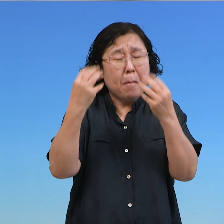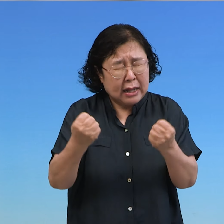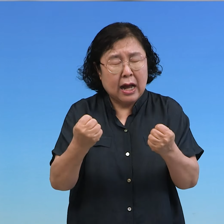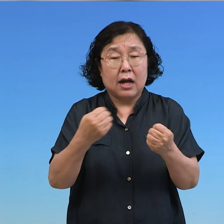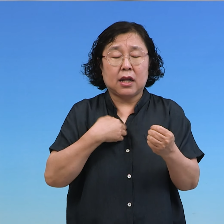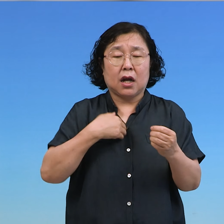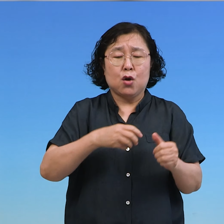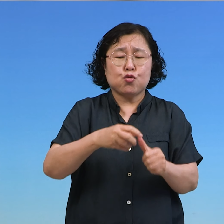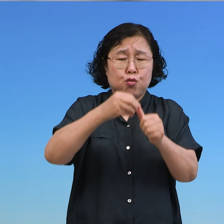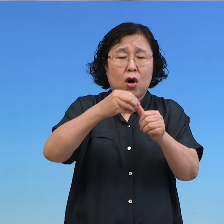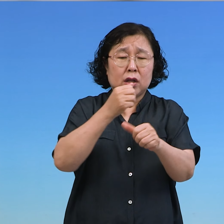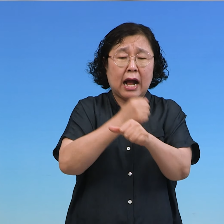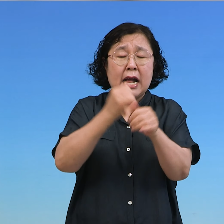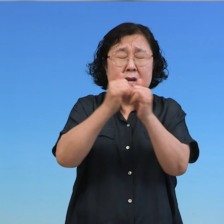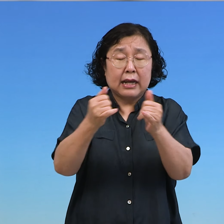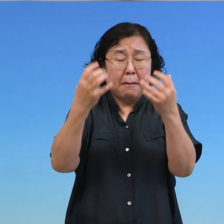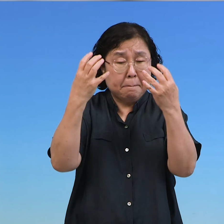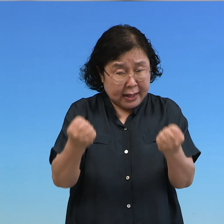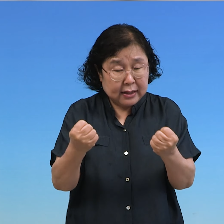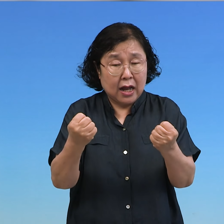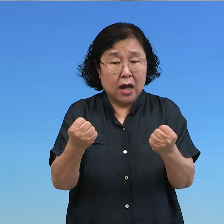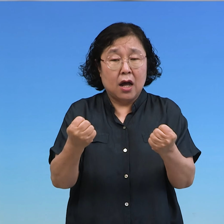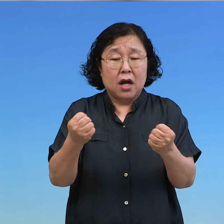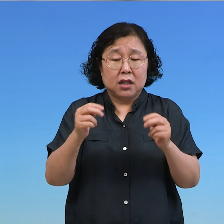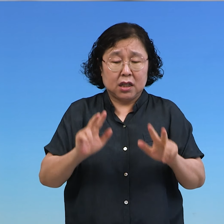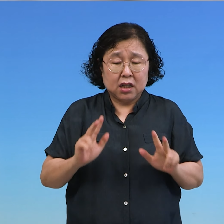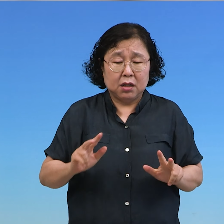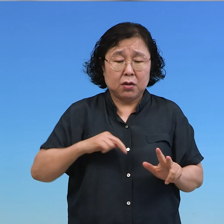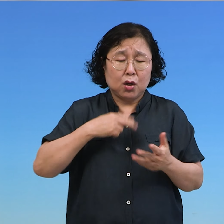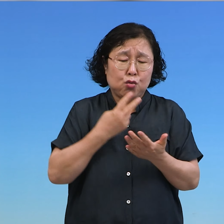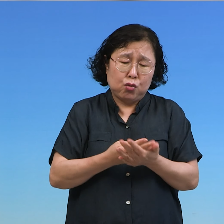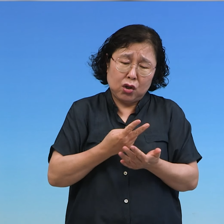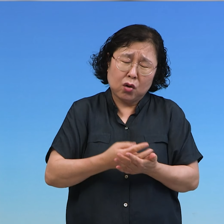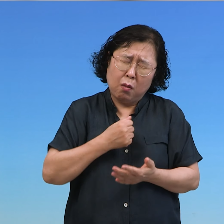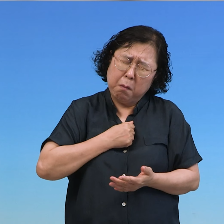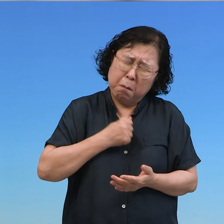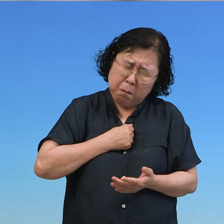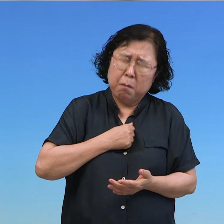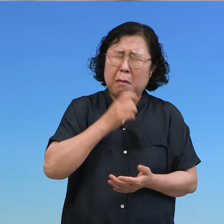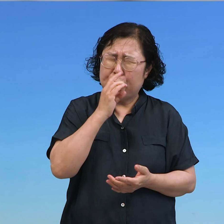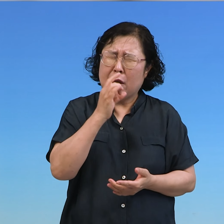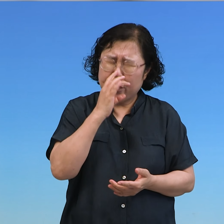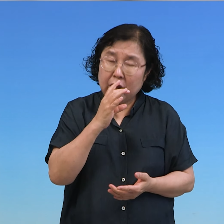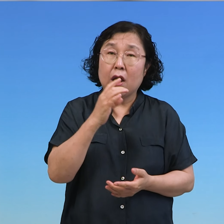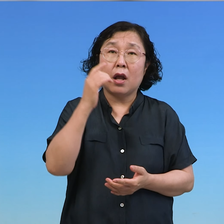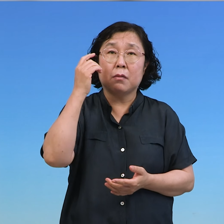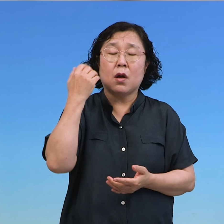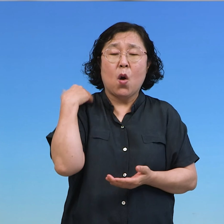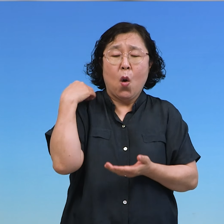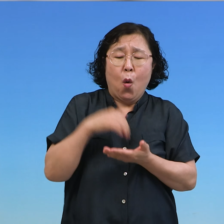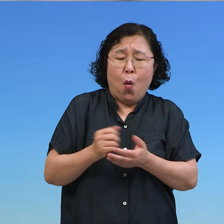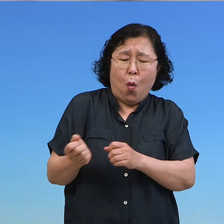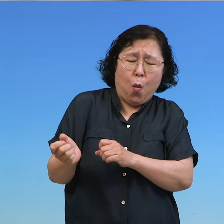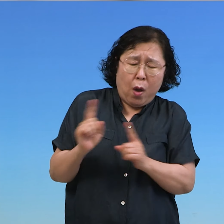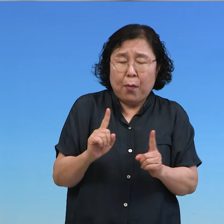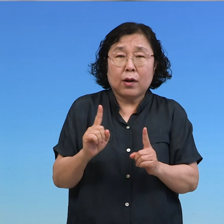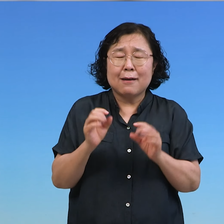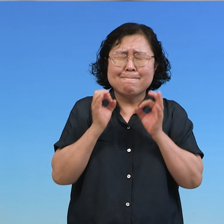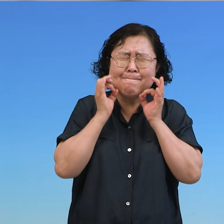아직도 구원해야 될 영혼이 이렇게 많은데 내가 지금 이렇게 누워 있어서 어떡하냐고 그래서 이제 막 회복되기를